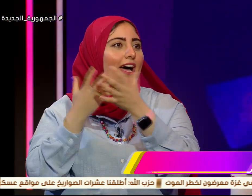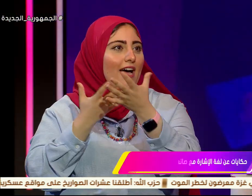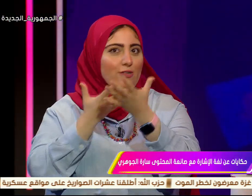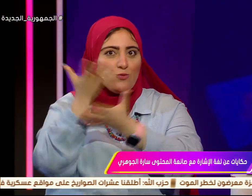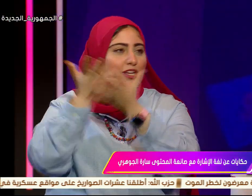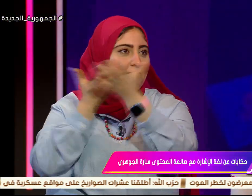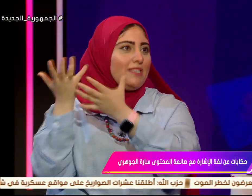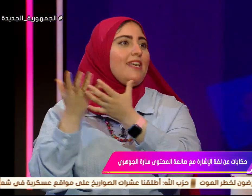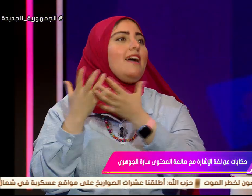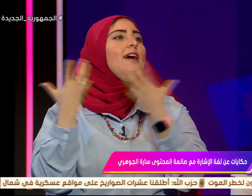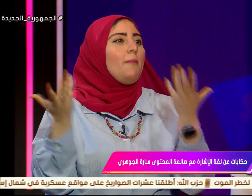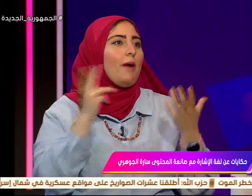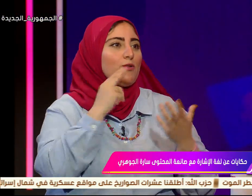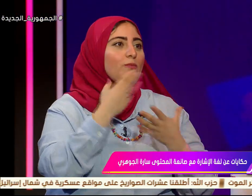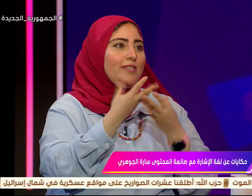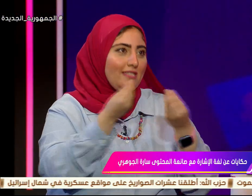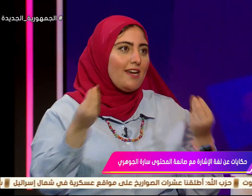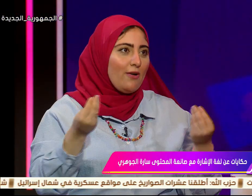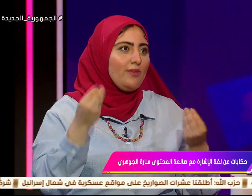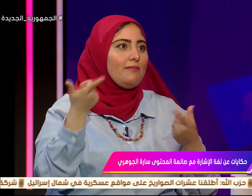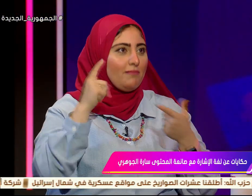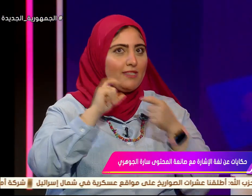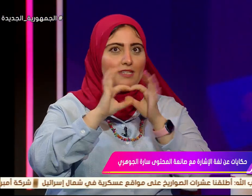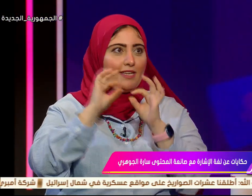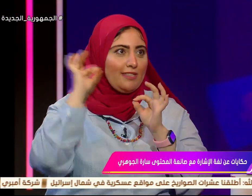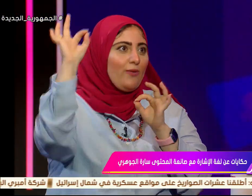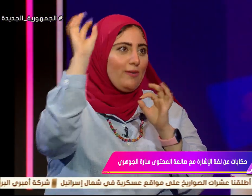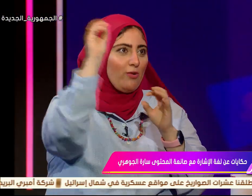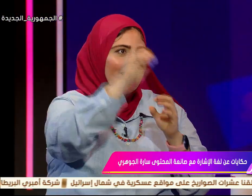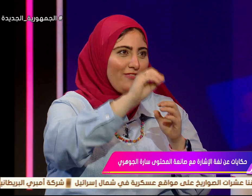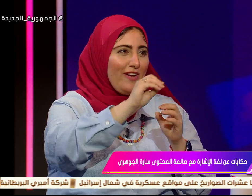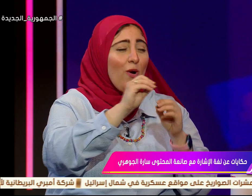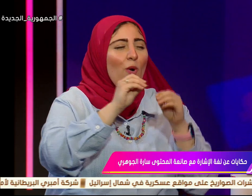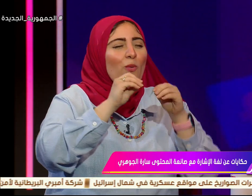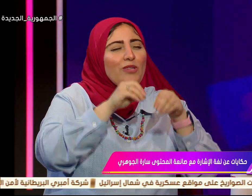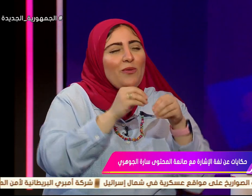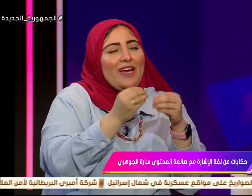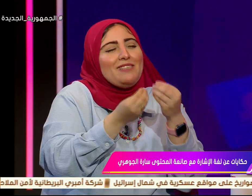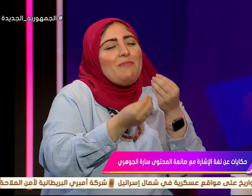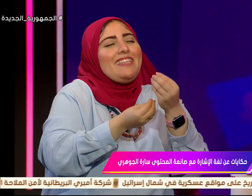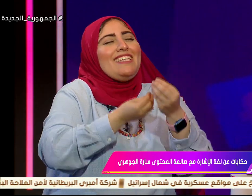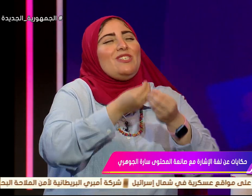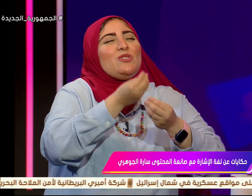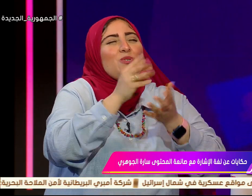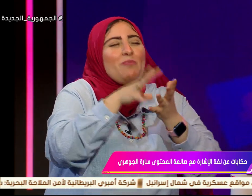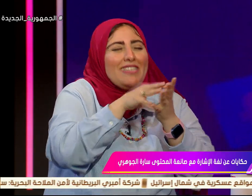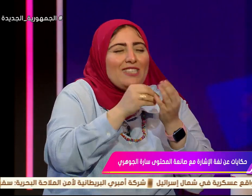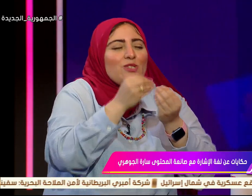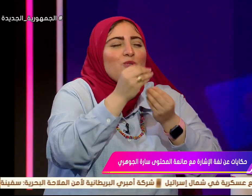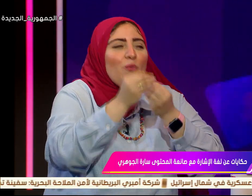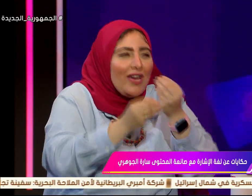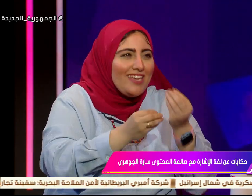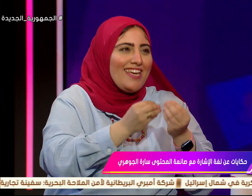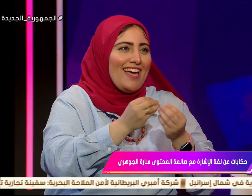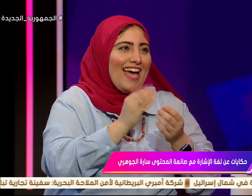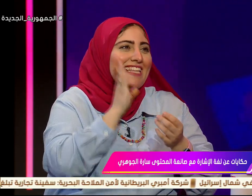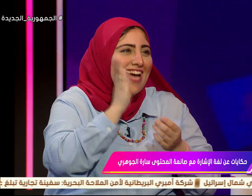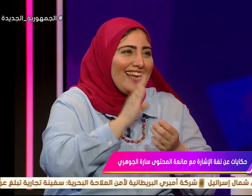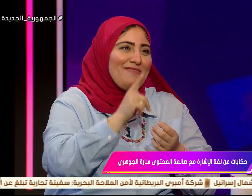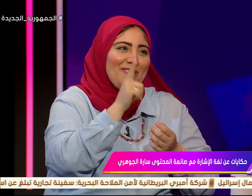على السوشيال ميديا مع صم كتير قوي من دول مختلفه. ودلوقتي بدات شويه اتعلم